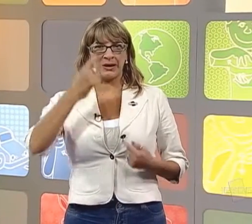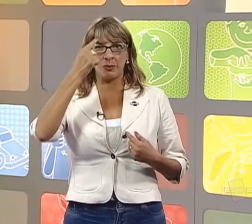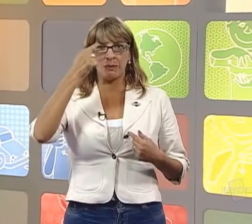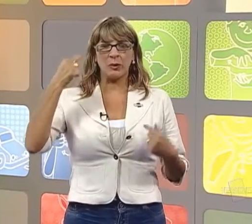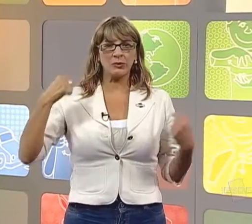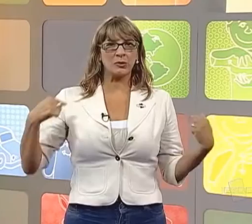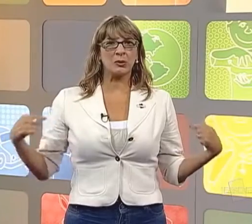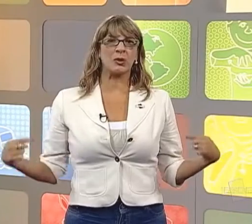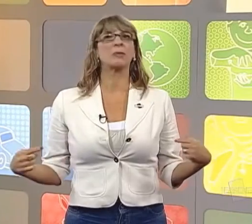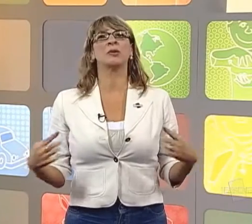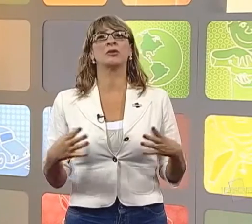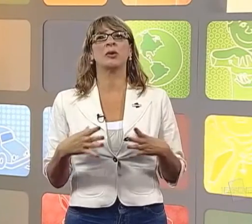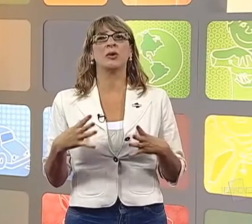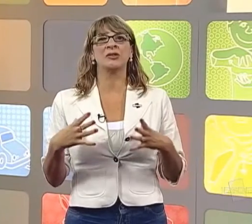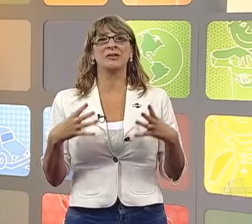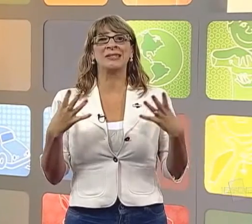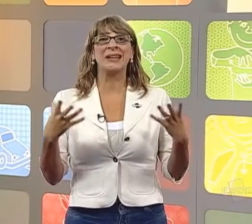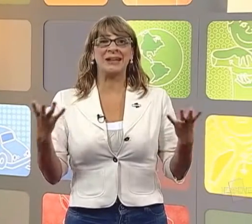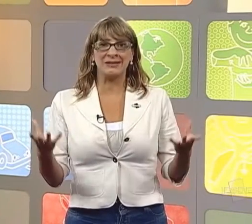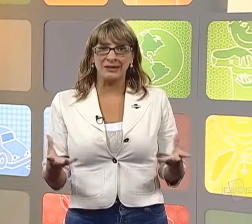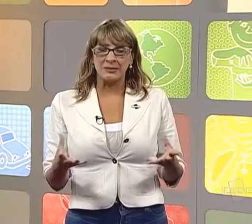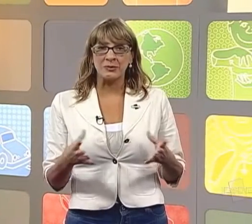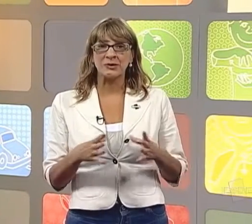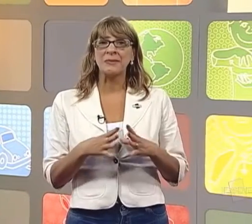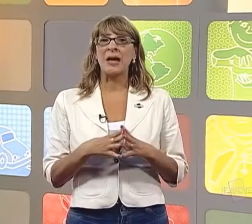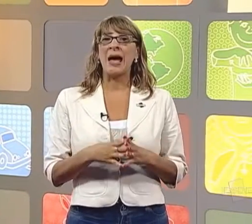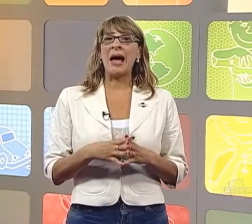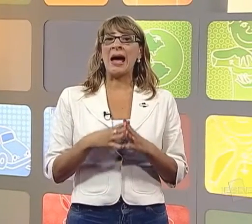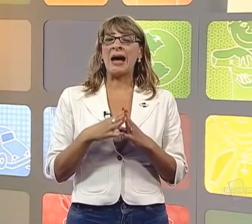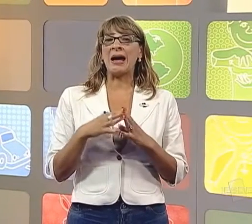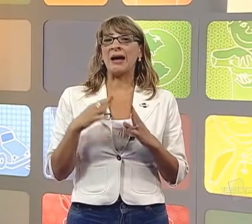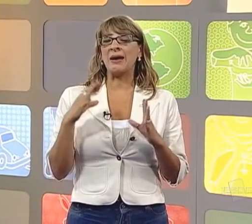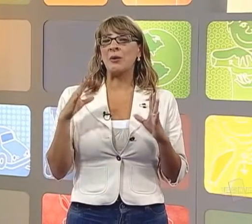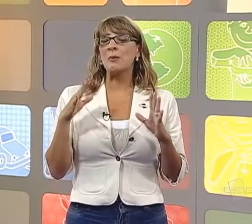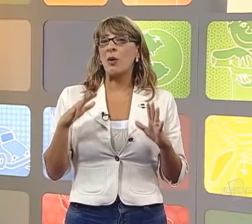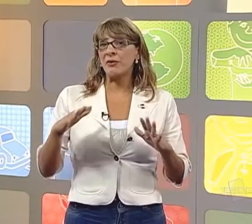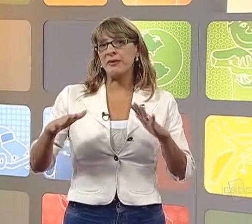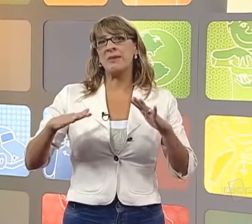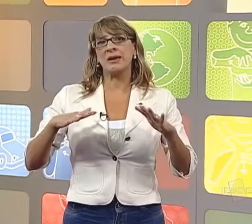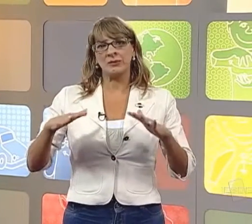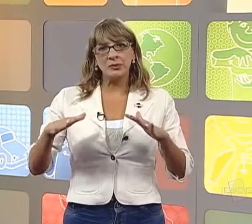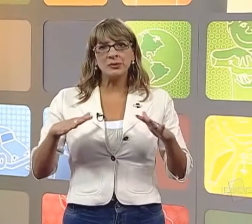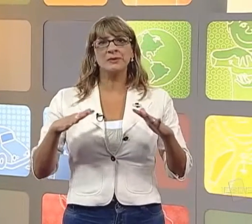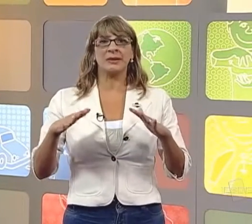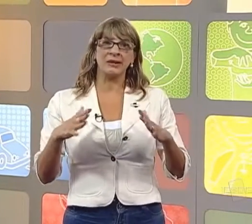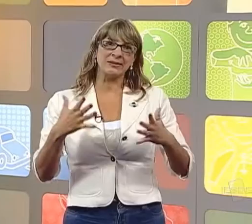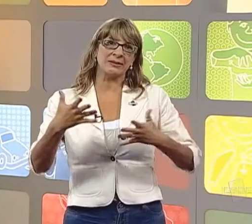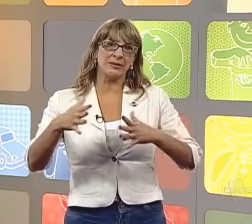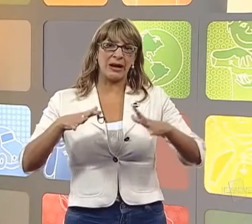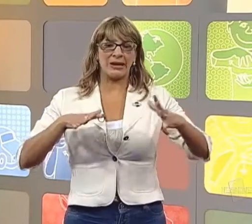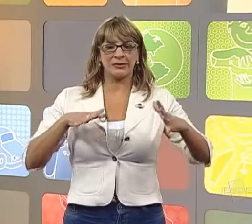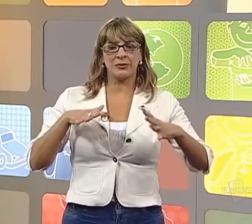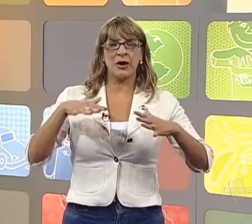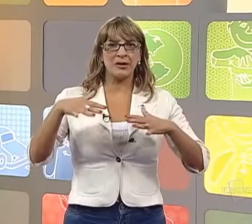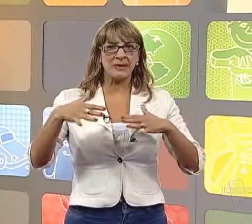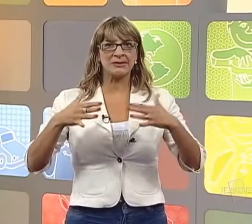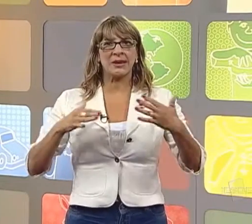O ponto do corpo onde sinalizamos. O movimento, né? São as formas que a